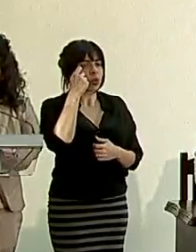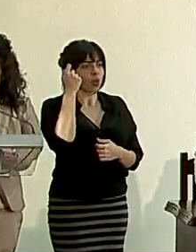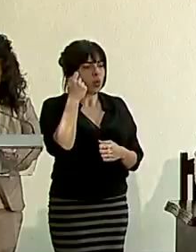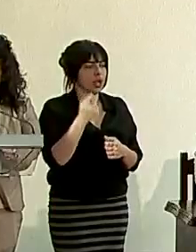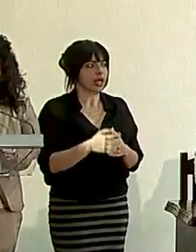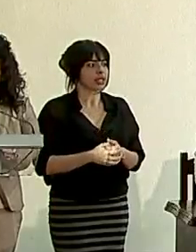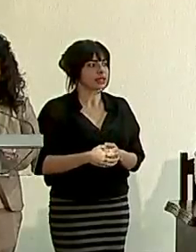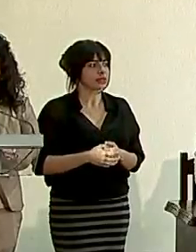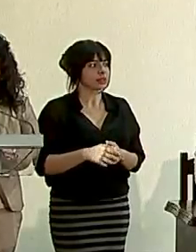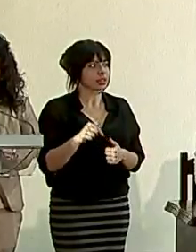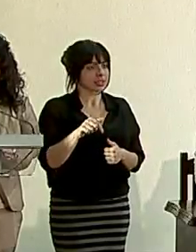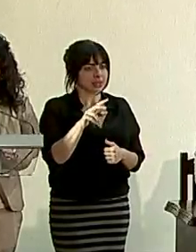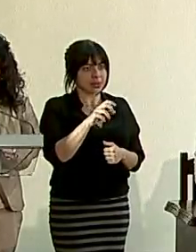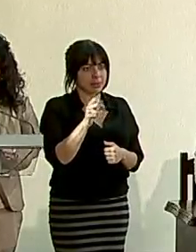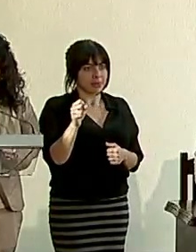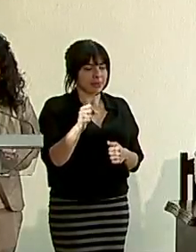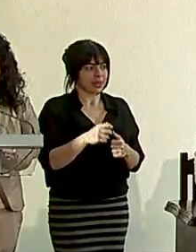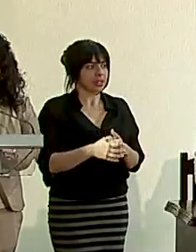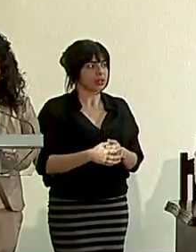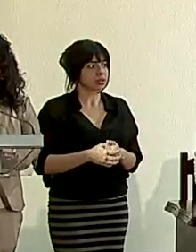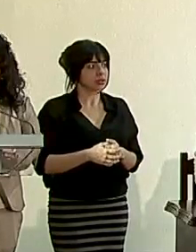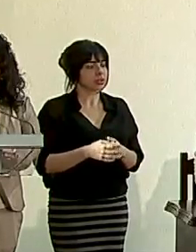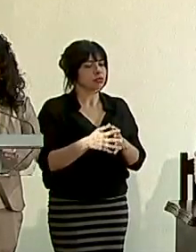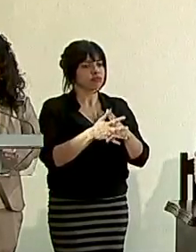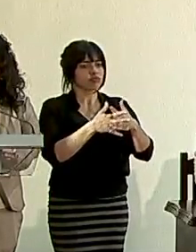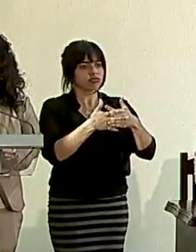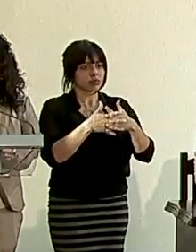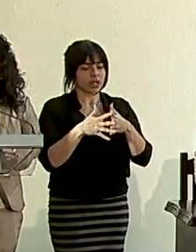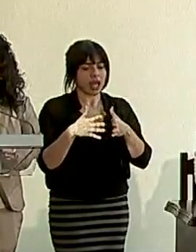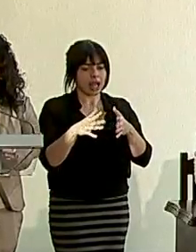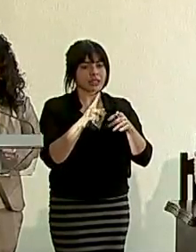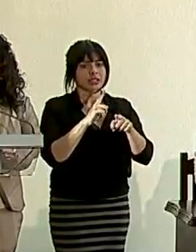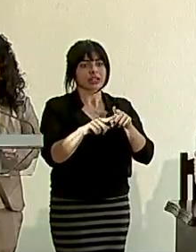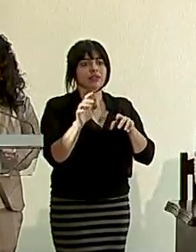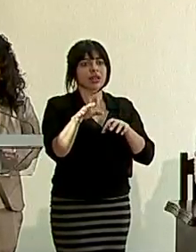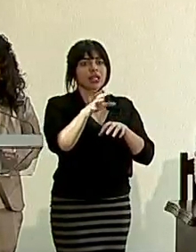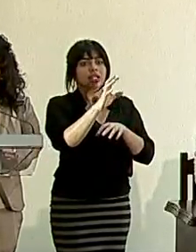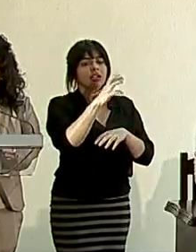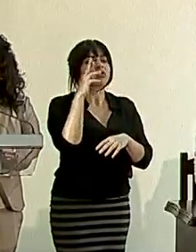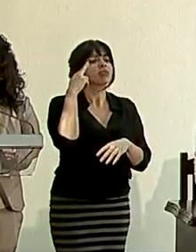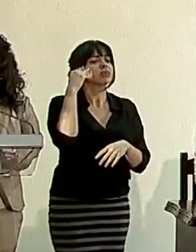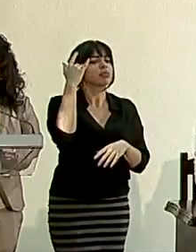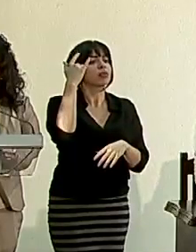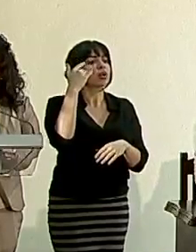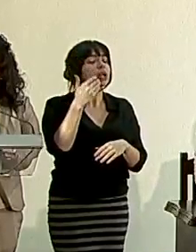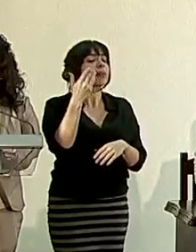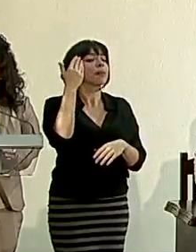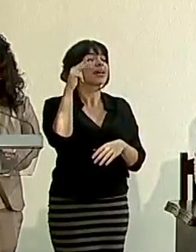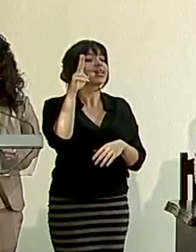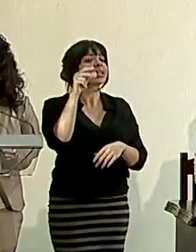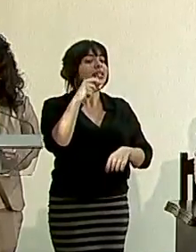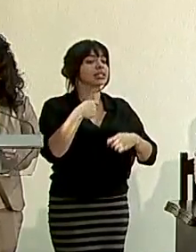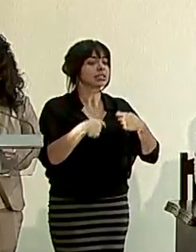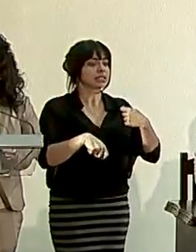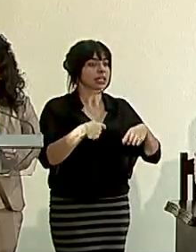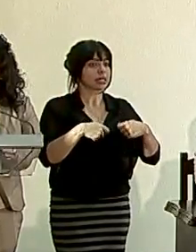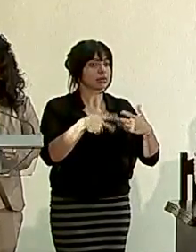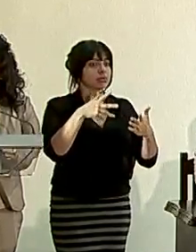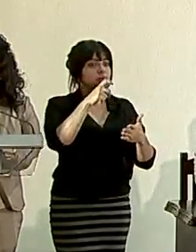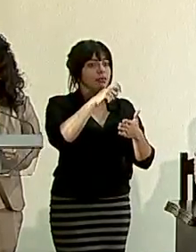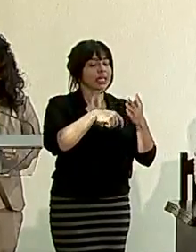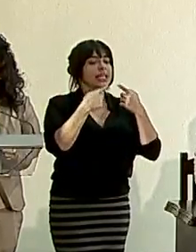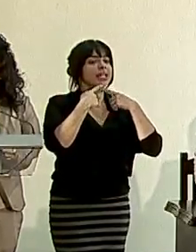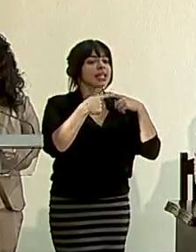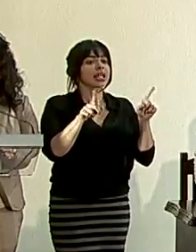de este mes bloquearán las calles, diferentes sectores, debido a que desde el pasado 30 de septiembre se firmó el